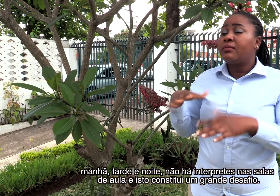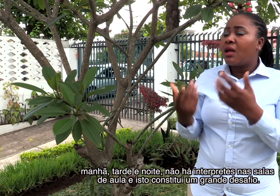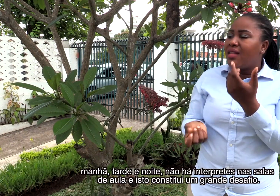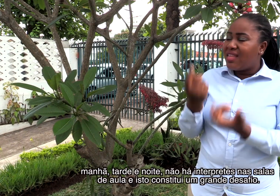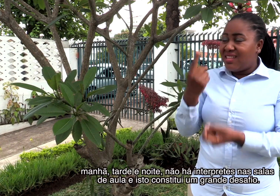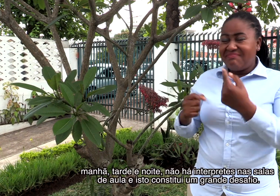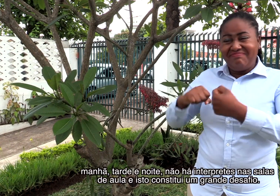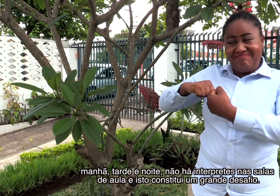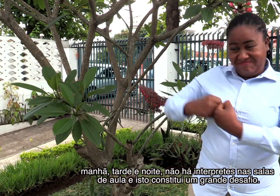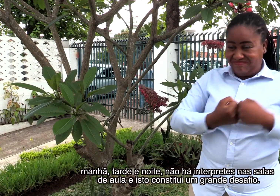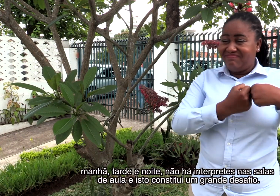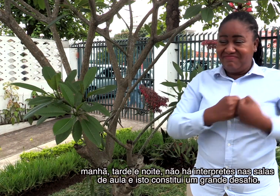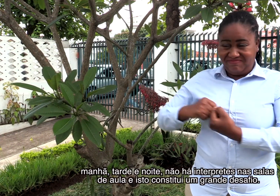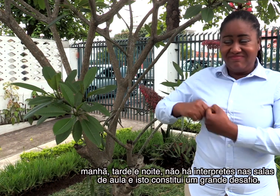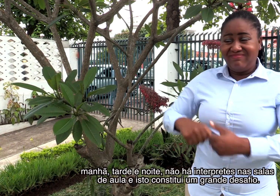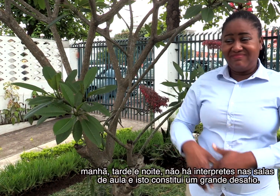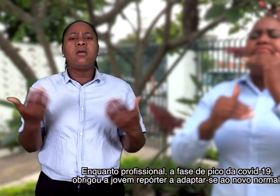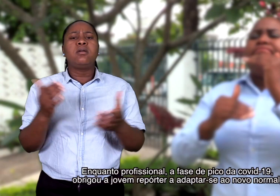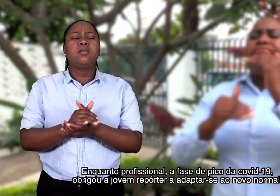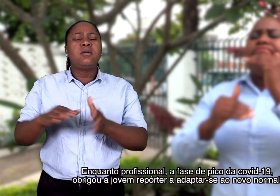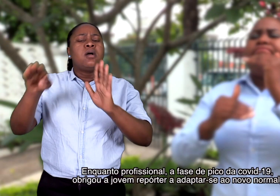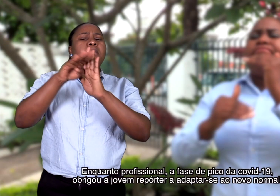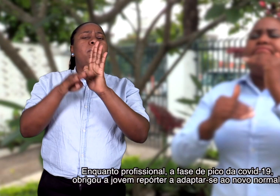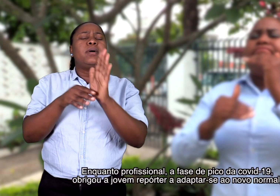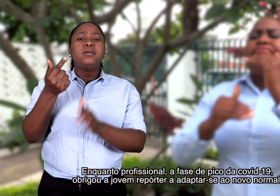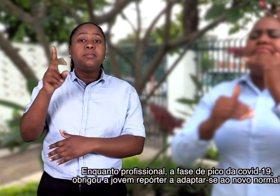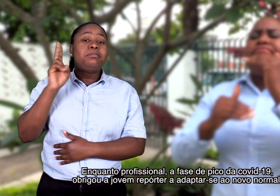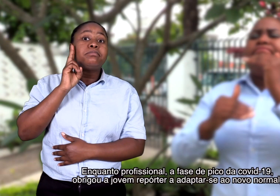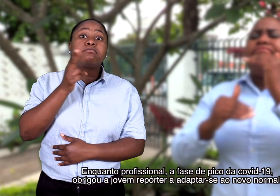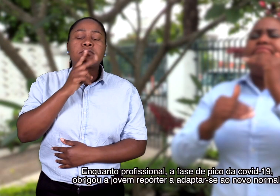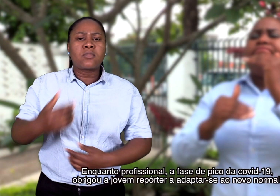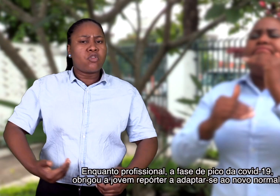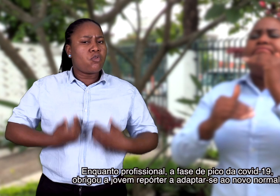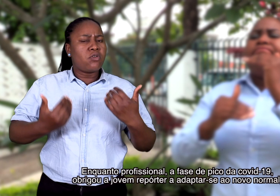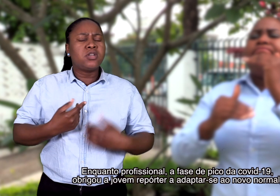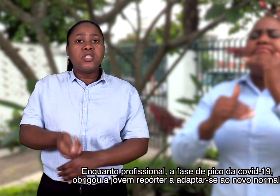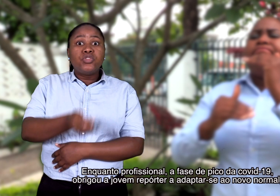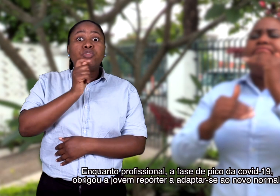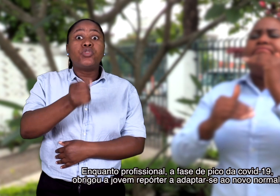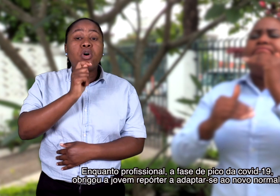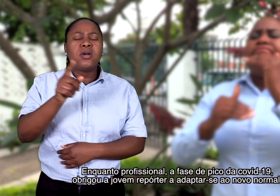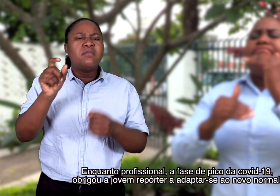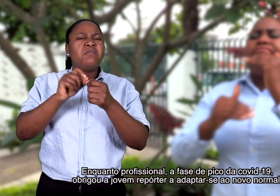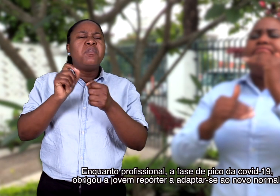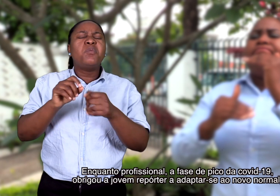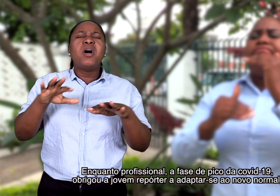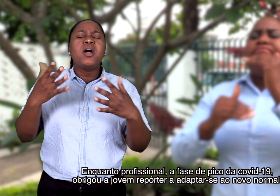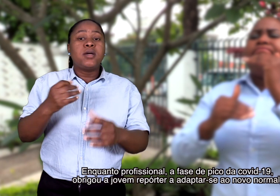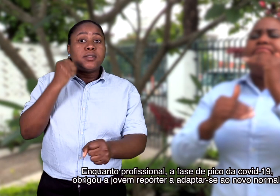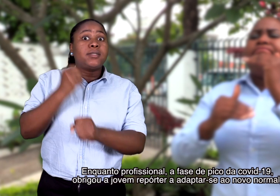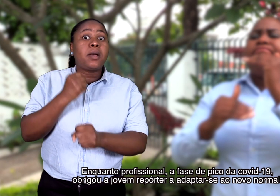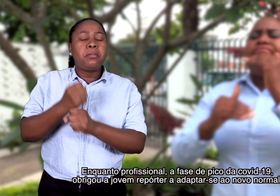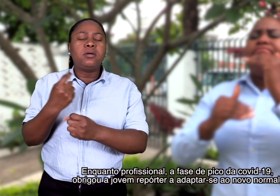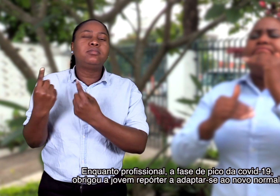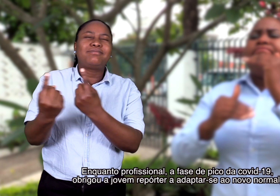um grande desafio. Enquanto profissional, a fase de pico da Covid-19 obrigou a jovem repórter